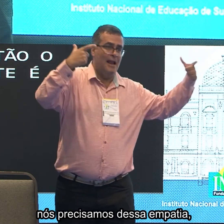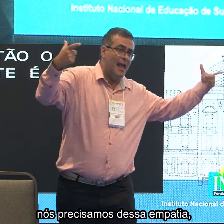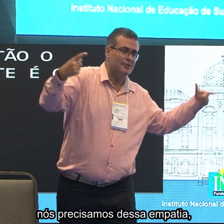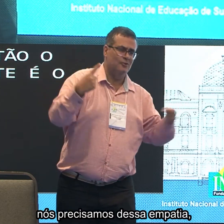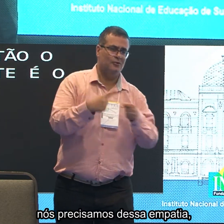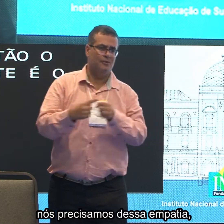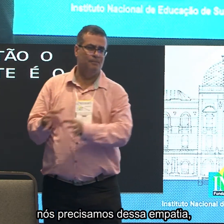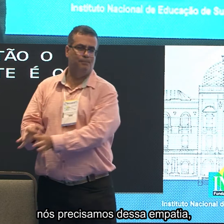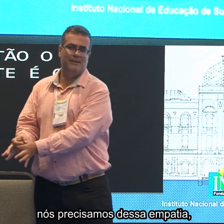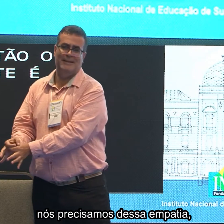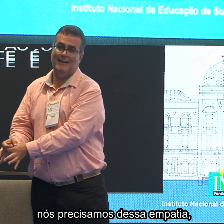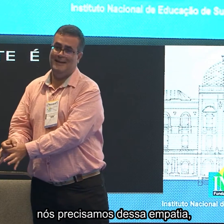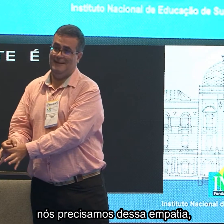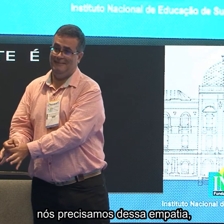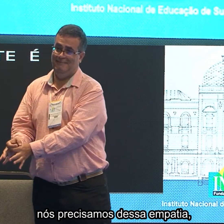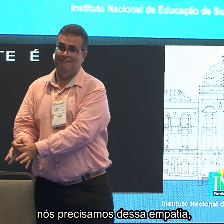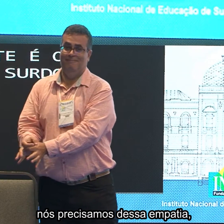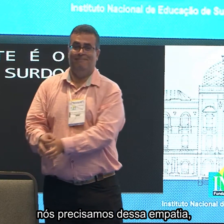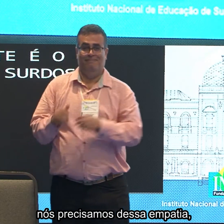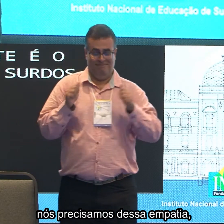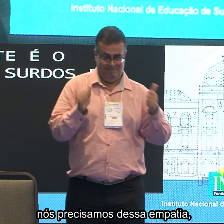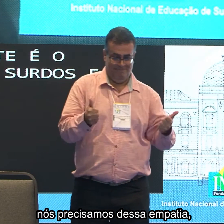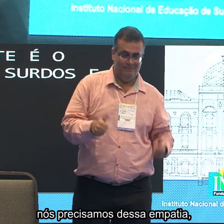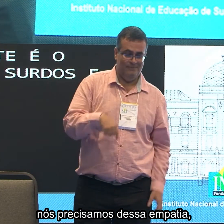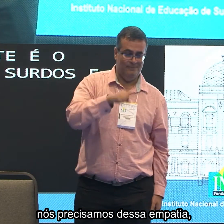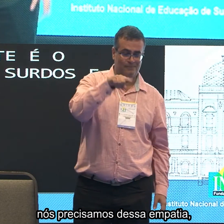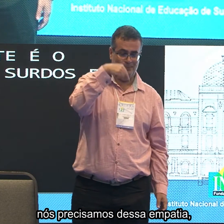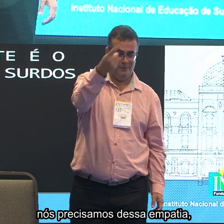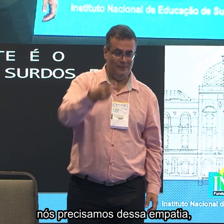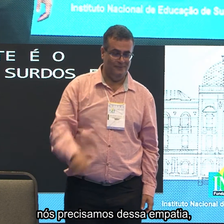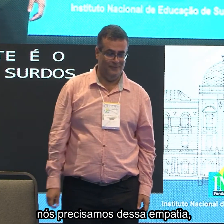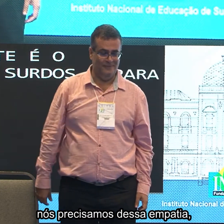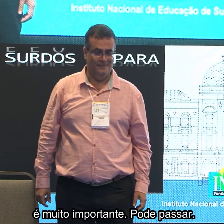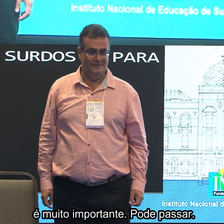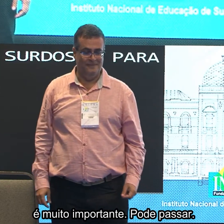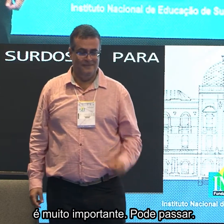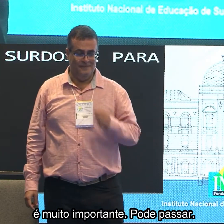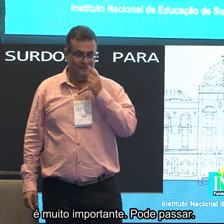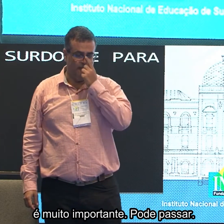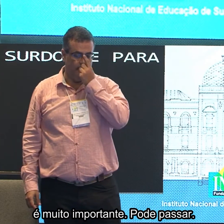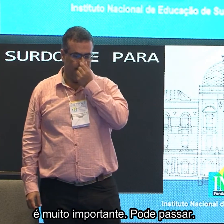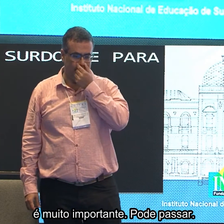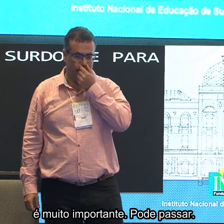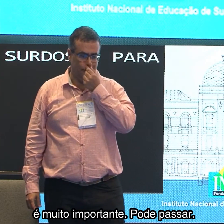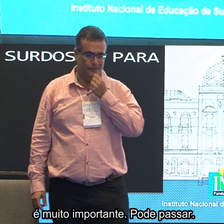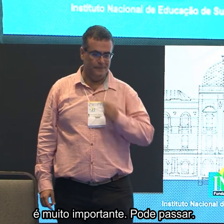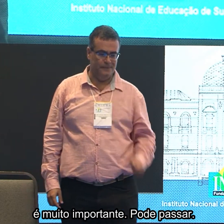Tem que existir essa empatia. Nós precisamos dessa empatia. É muito importante. Próximo slide, por